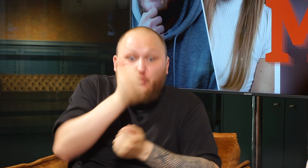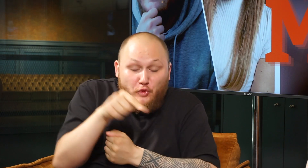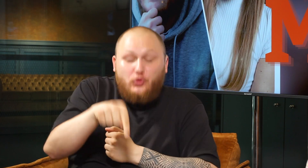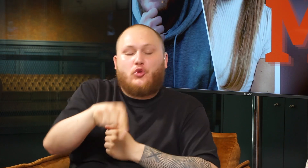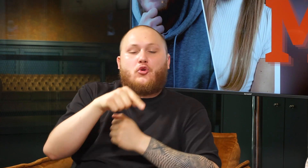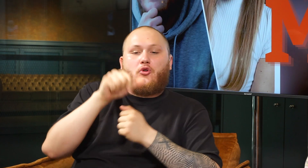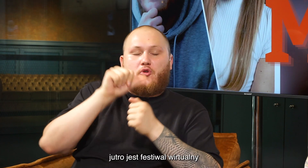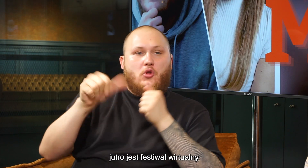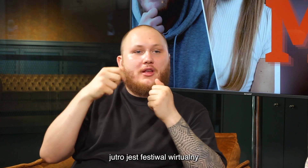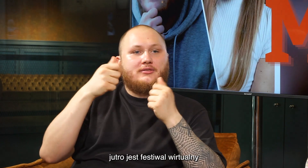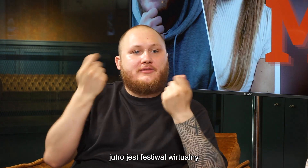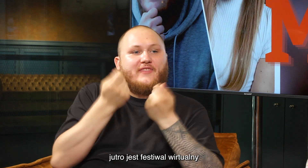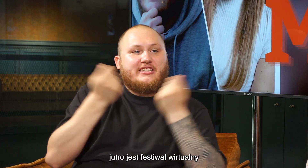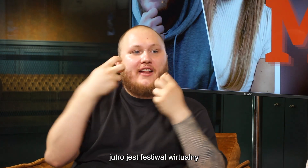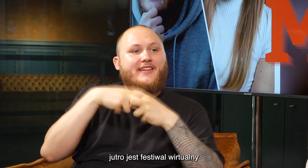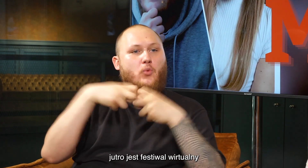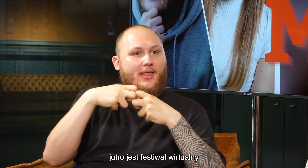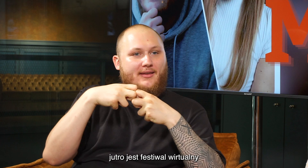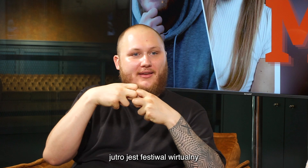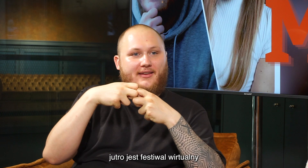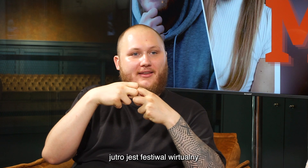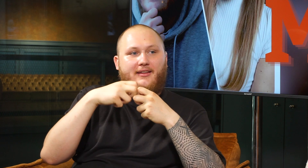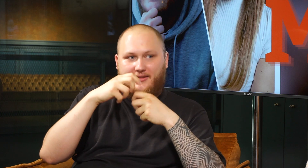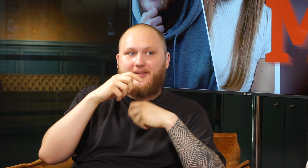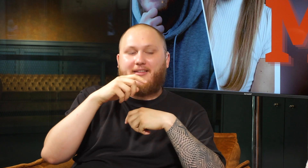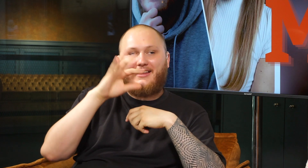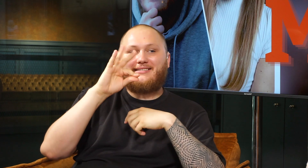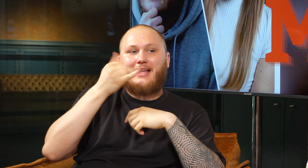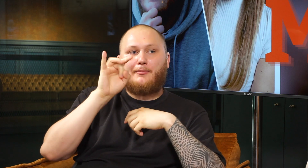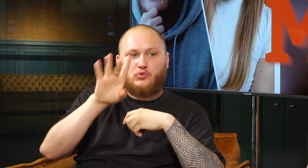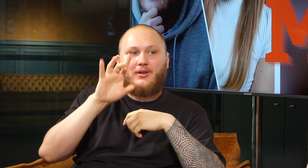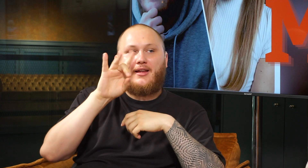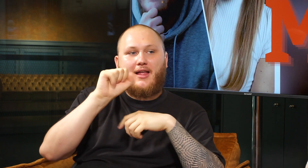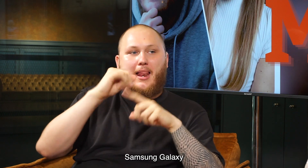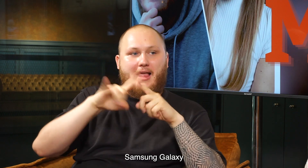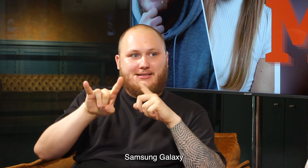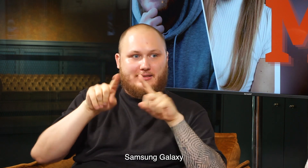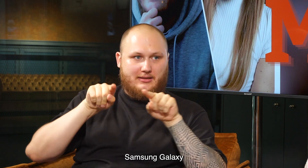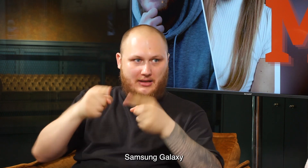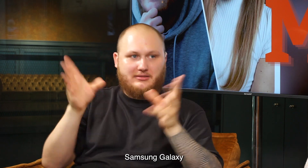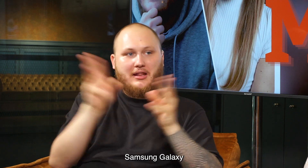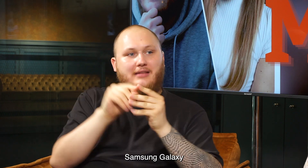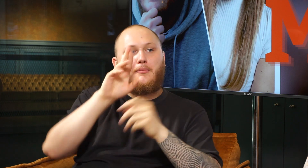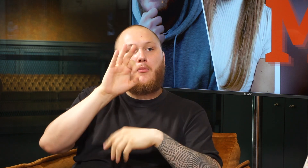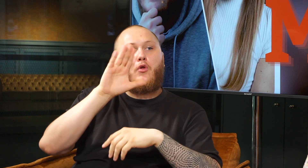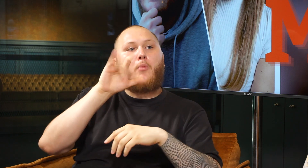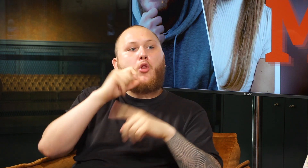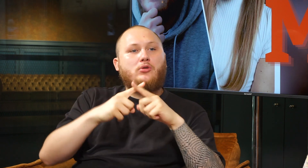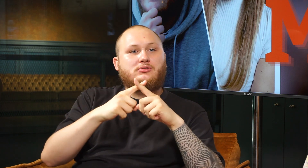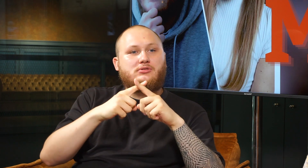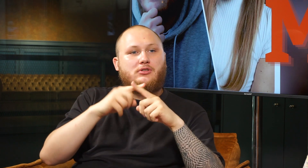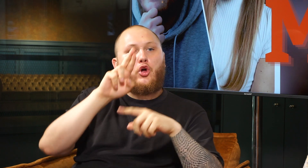to jutro jest festiwal, wirtualny festiwal. Samsung Galaxy jest